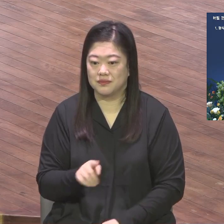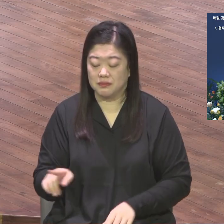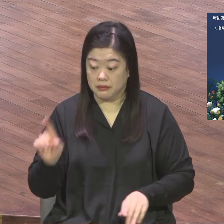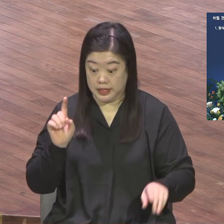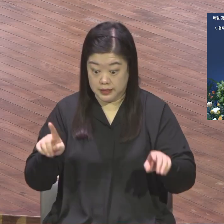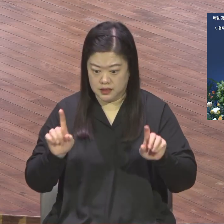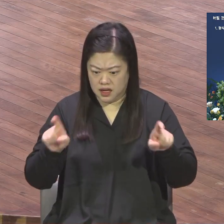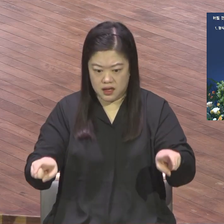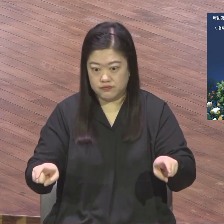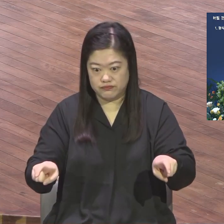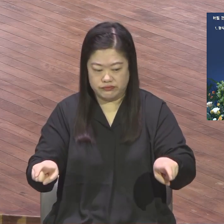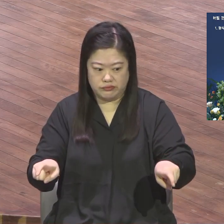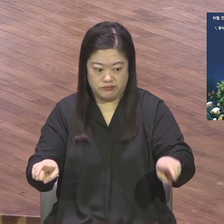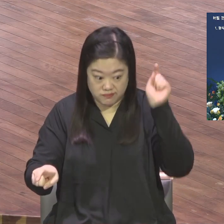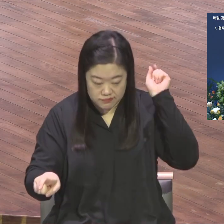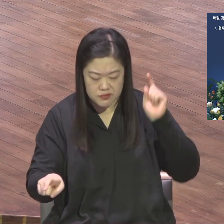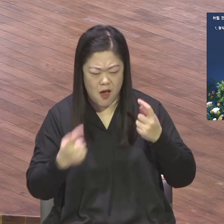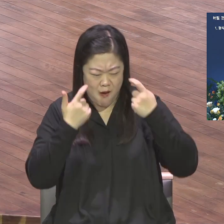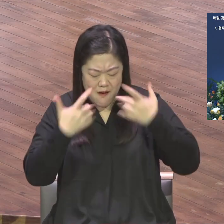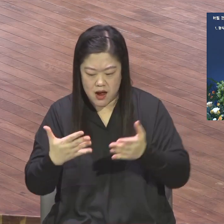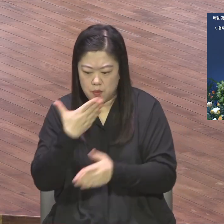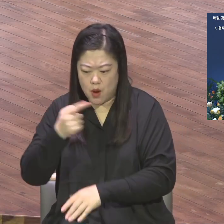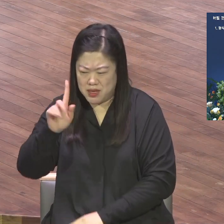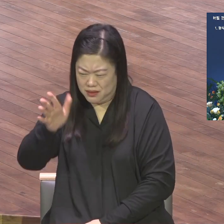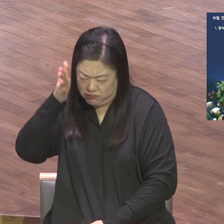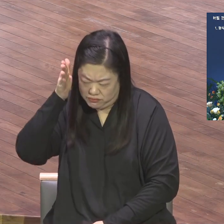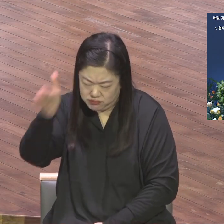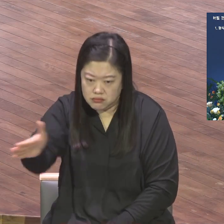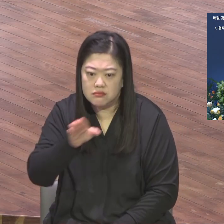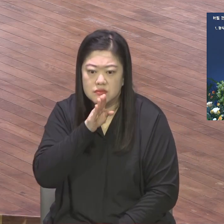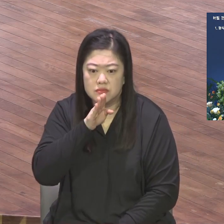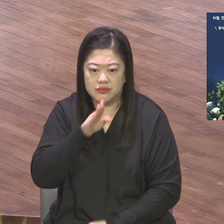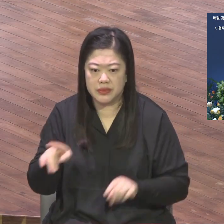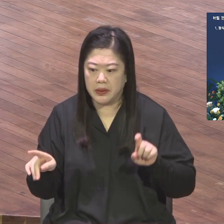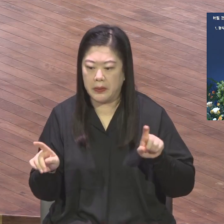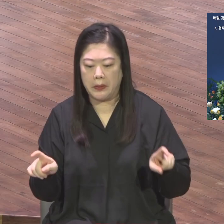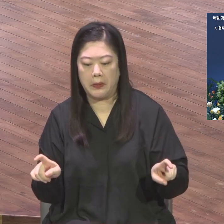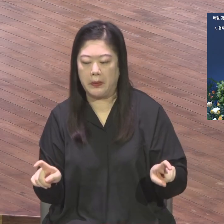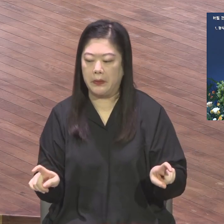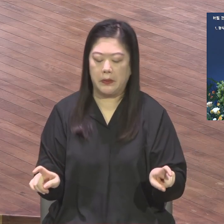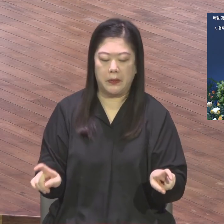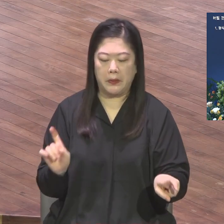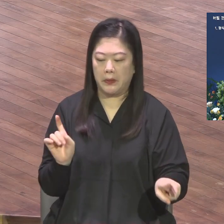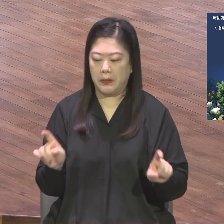완전히 새로운 복음의 옷을 입히러 왔다.